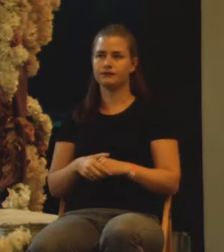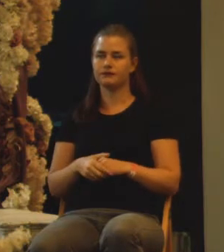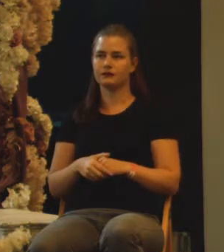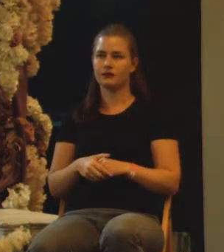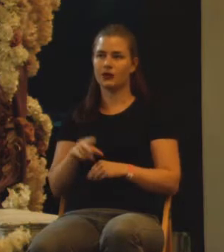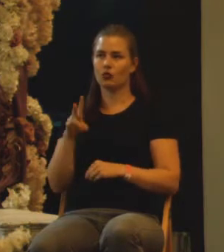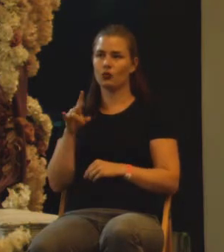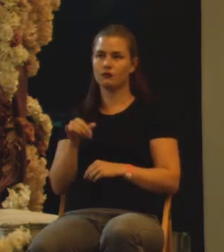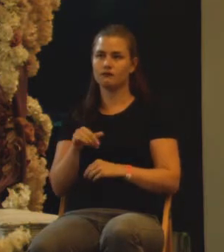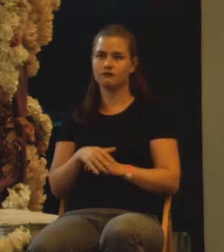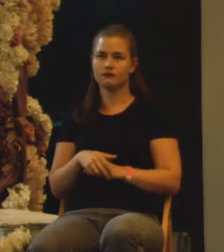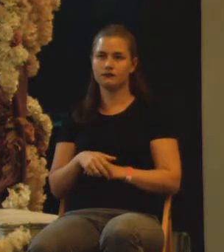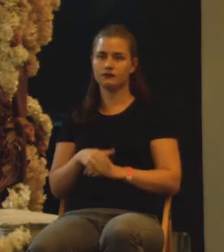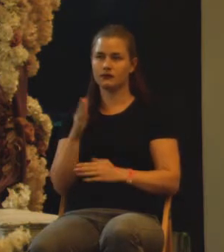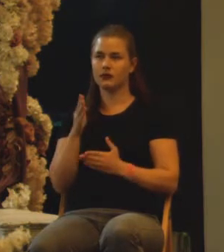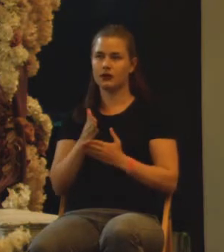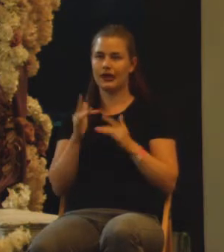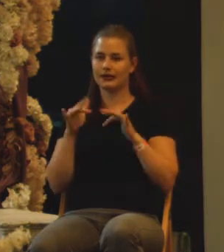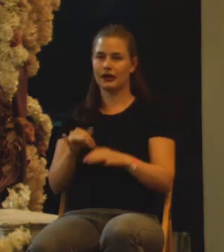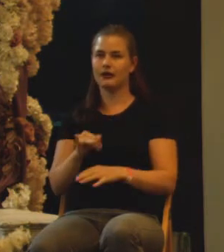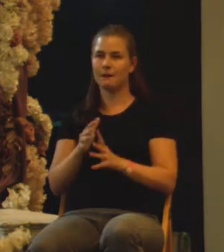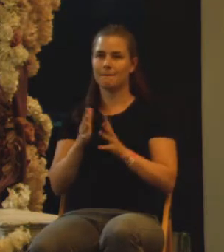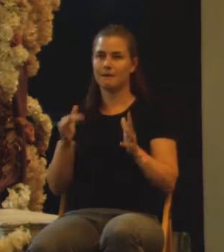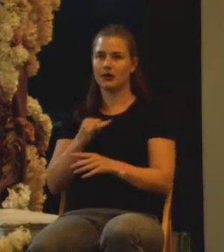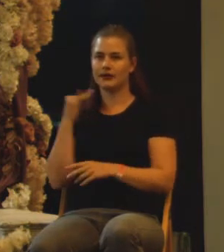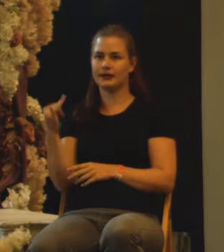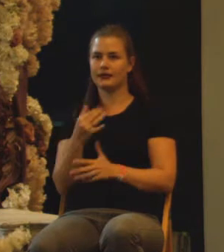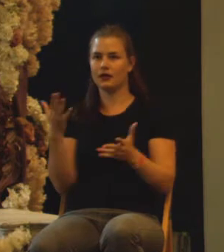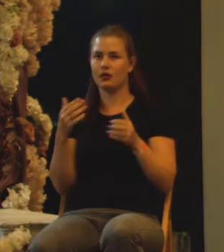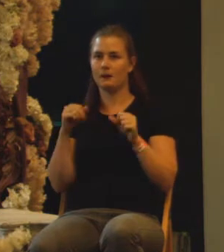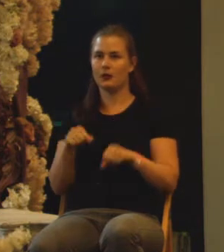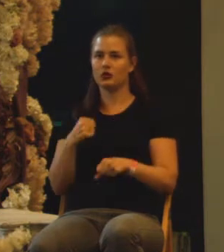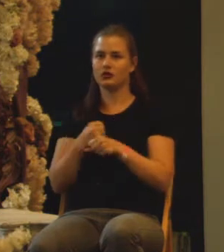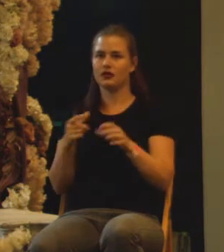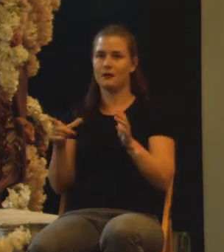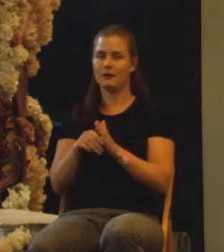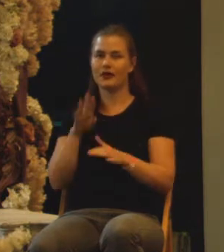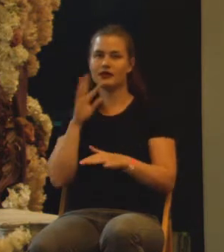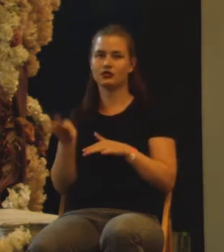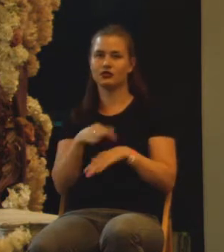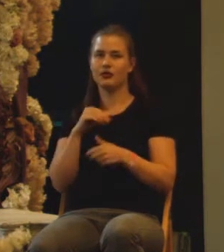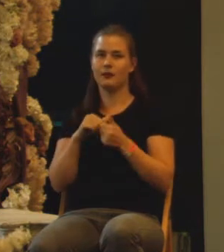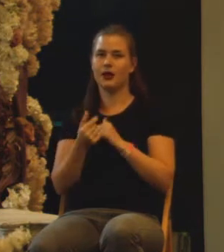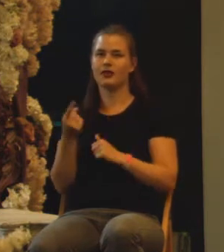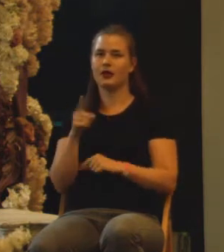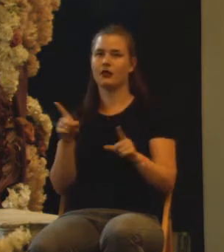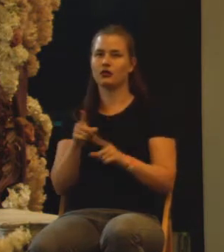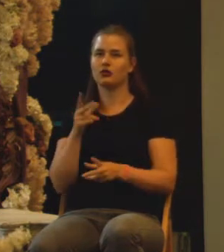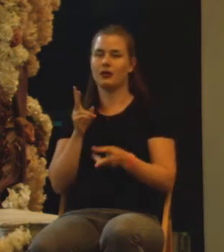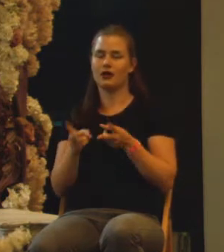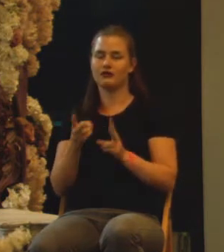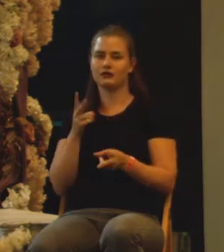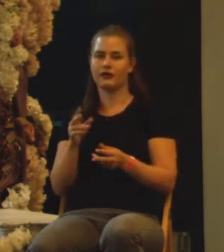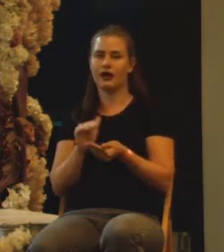Ну, есть вещи поинтереснее, которые можно делать с женой, вместо того, чтобы она делала